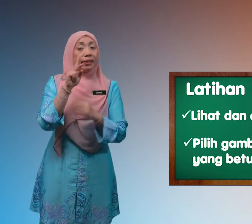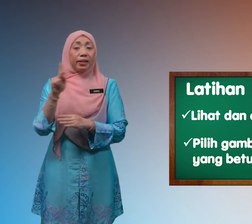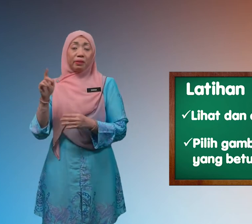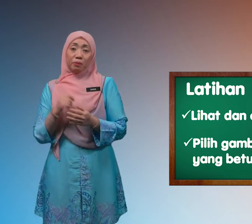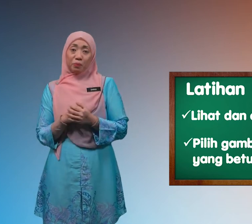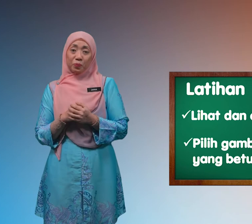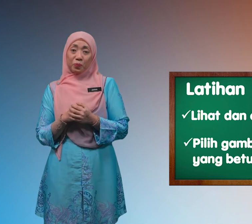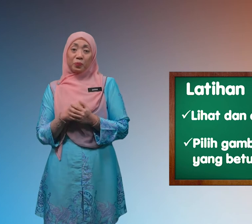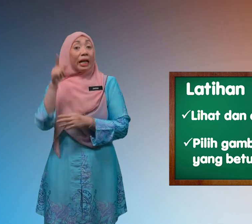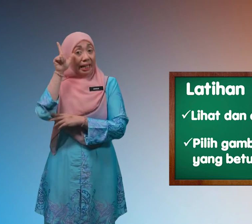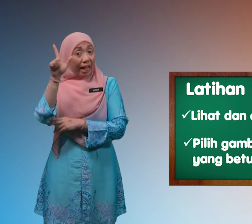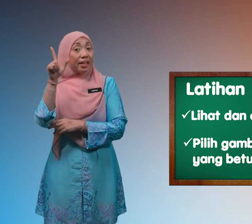tandakan. Lihat, ya.